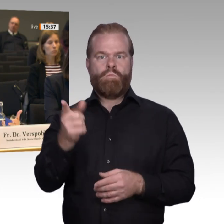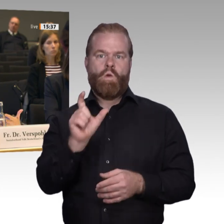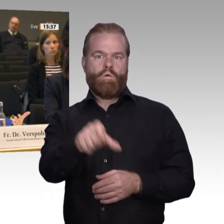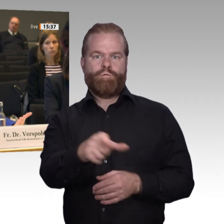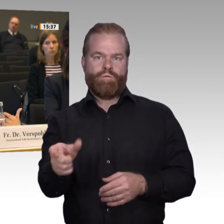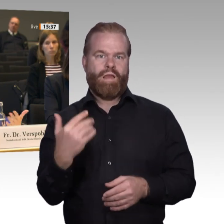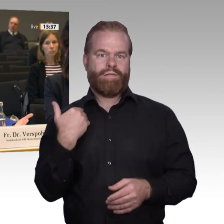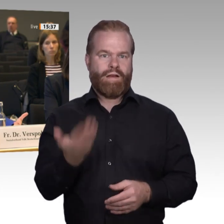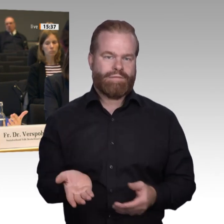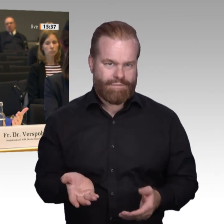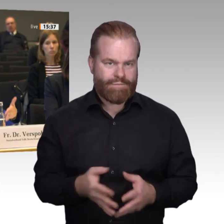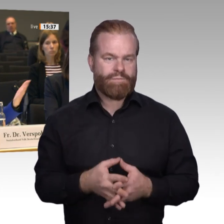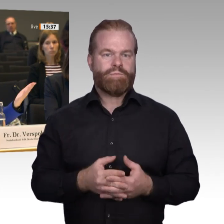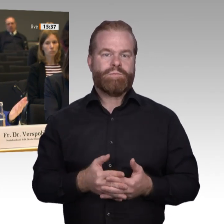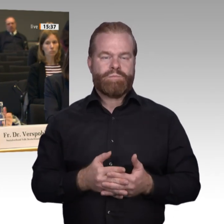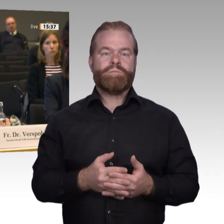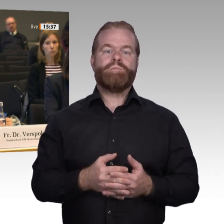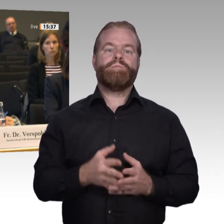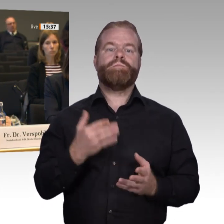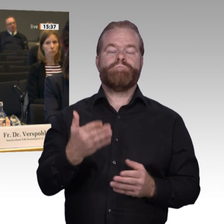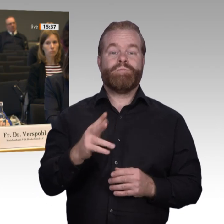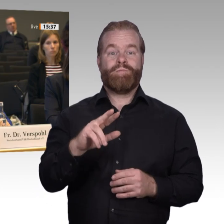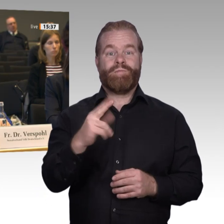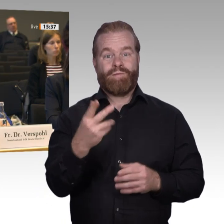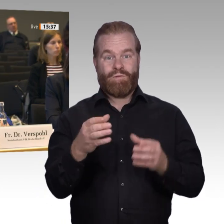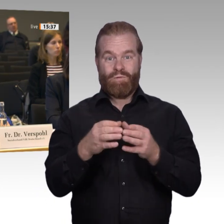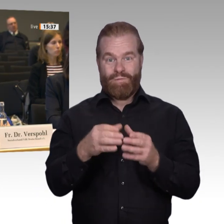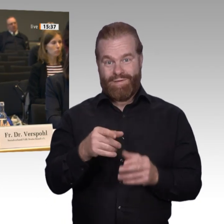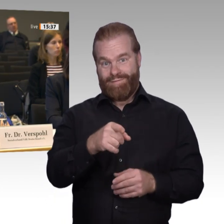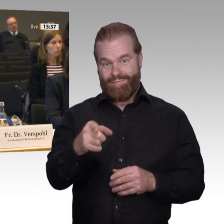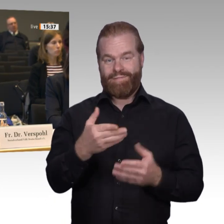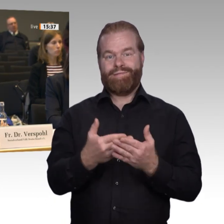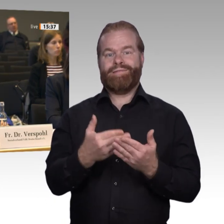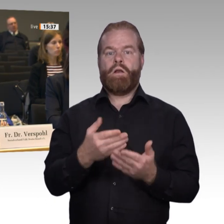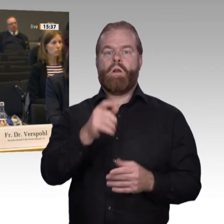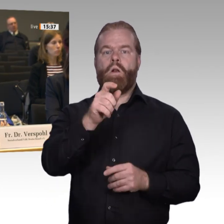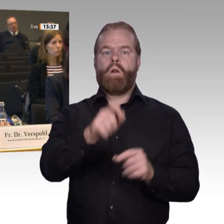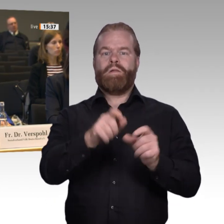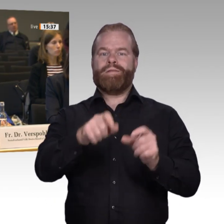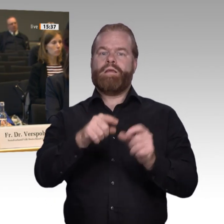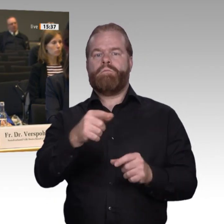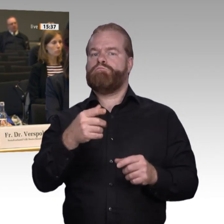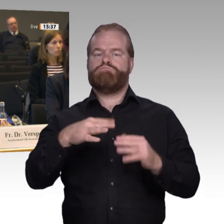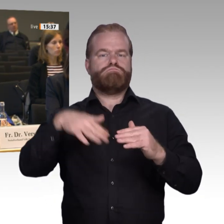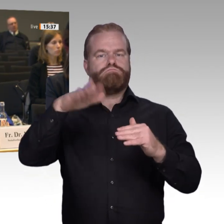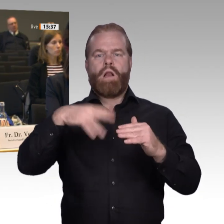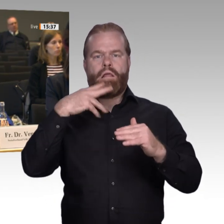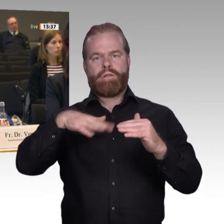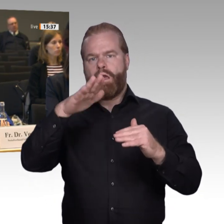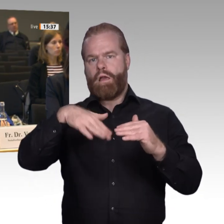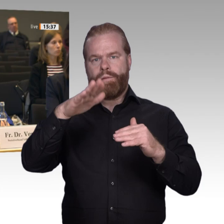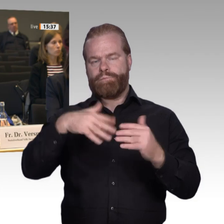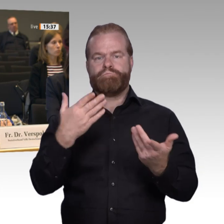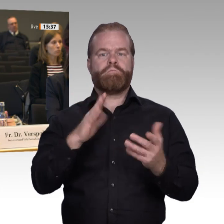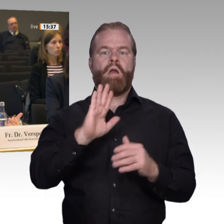jeglichen Alters, so ab Hochzeit, das Thema der Schwiegersöhne und Töchter kam ja schon, die sich Sorgen machen, müssen wir irgendwann für unsere